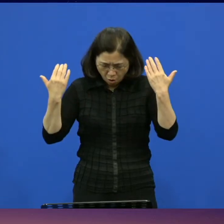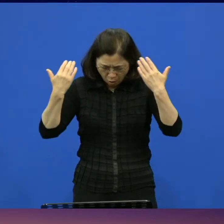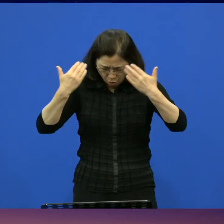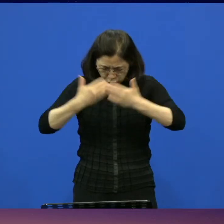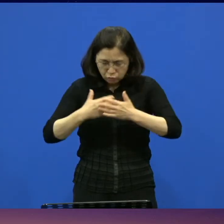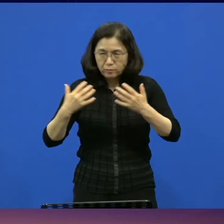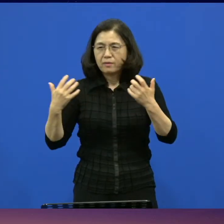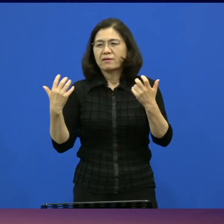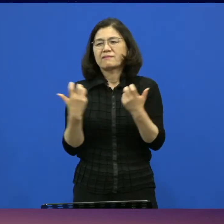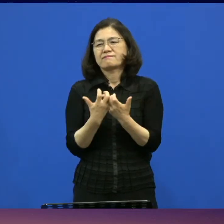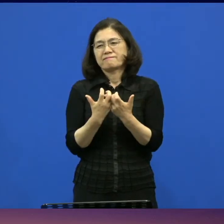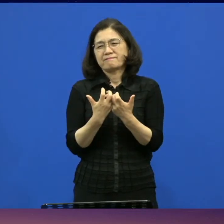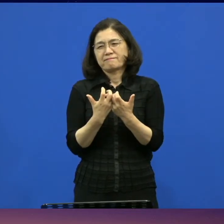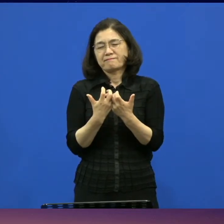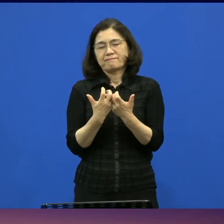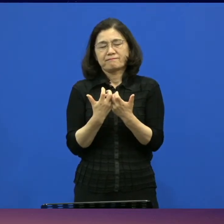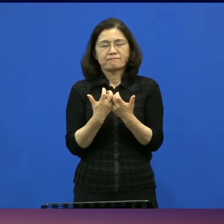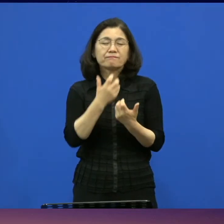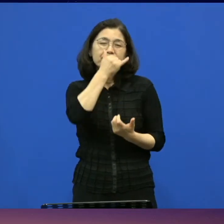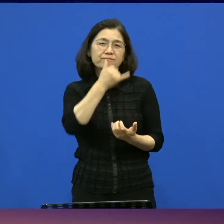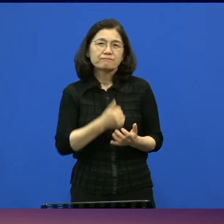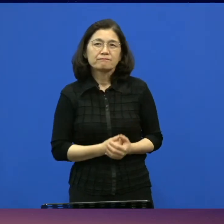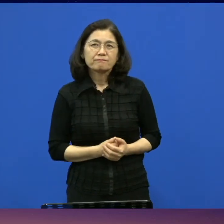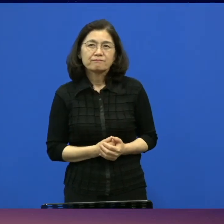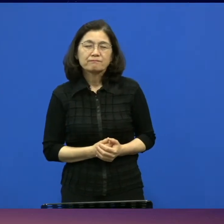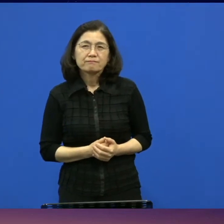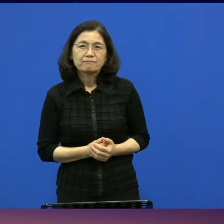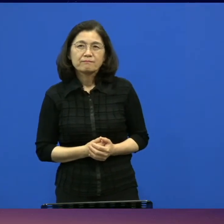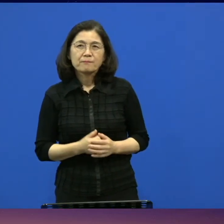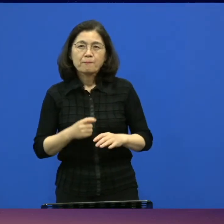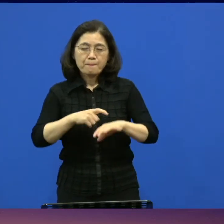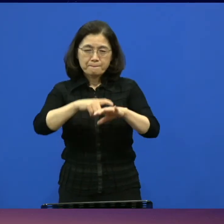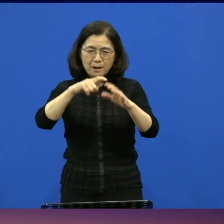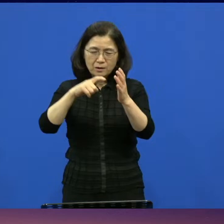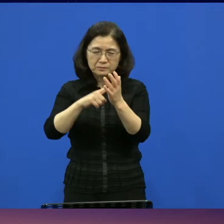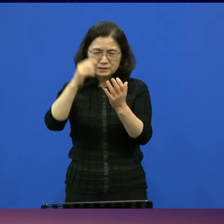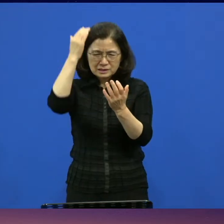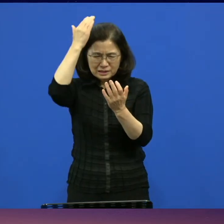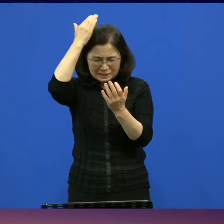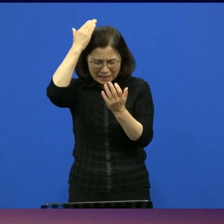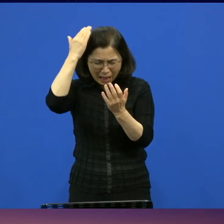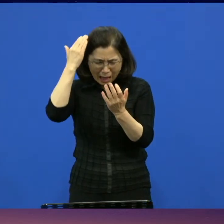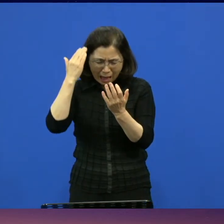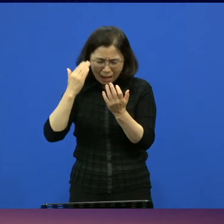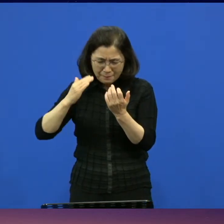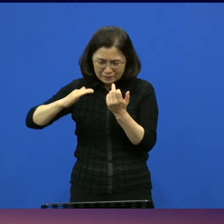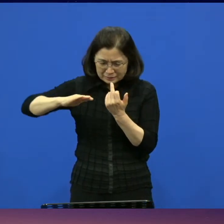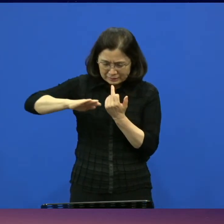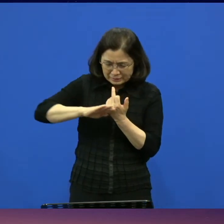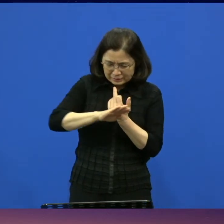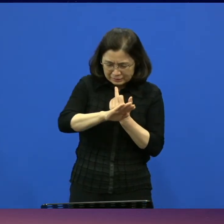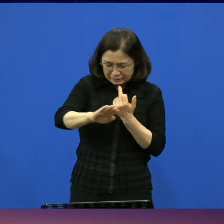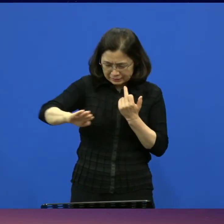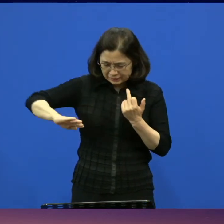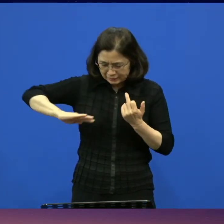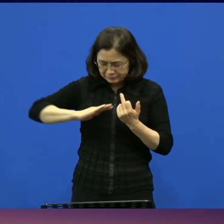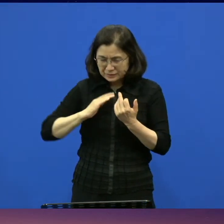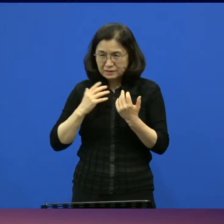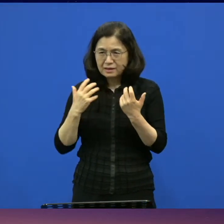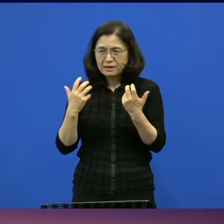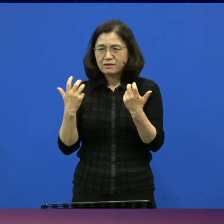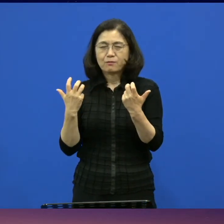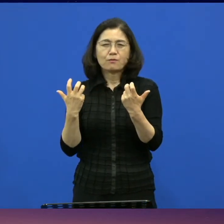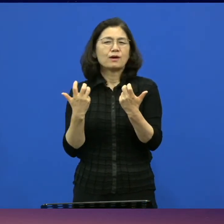마음에 엄지가 있는 거예요. 엄지. 마음속에 그림자가 쫙 드리워져 있는 거예요. 그 마음에